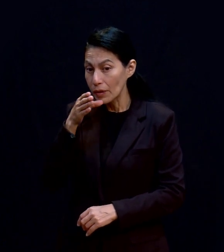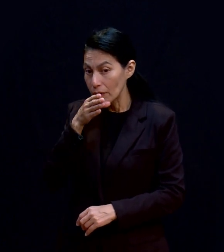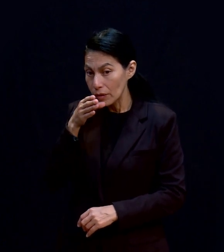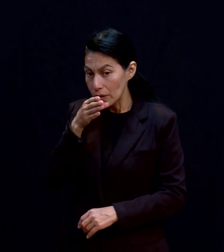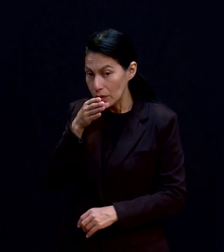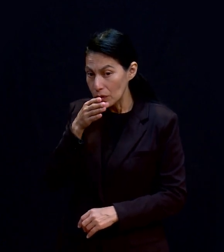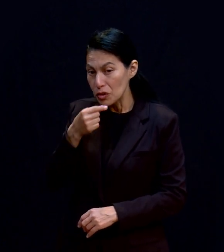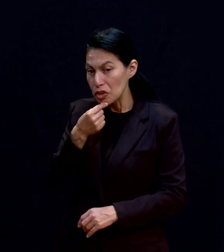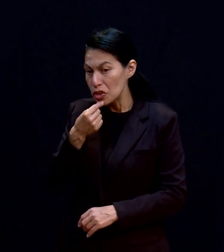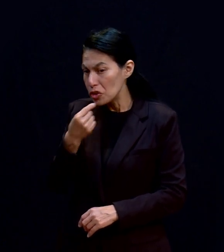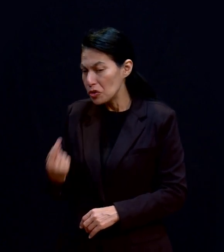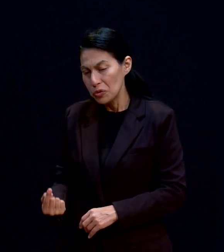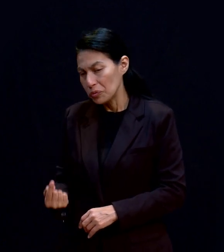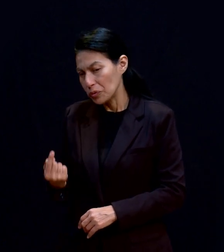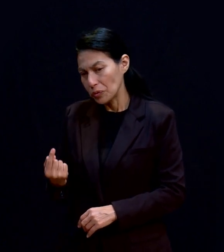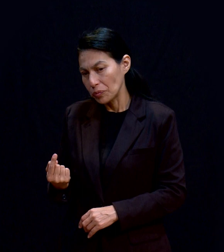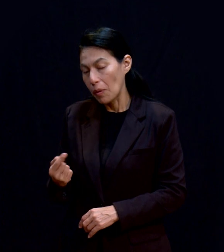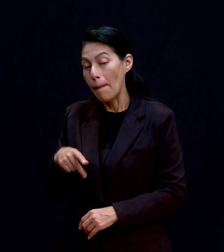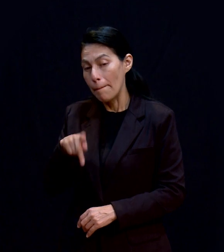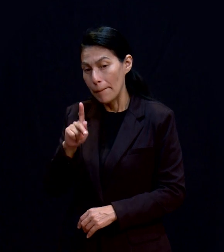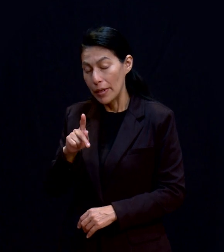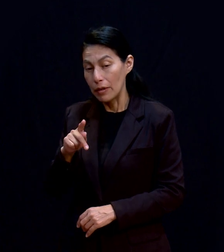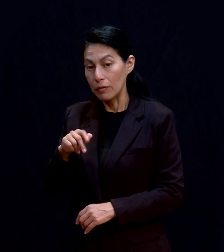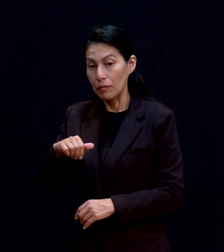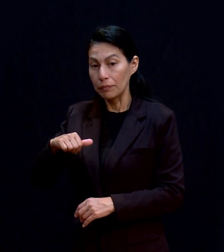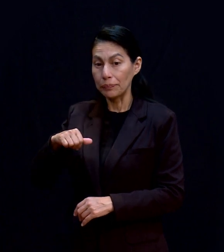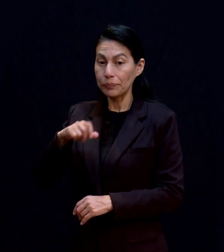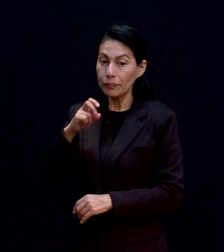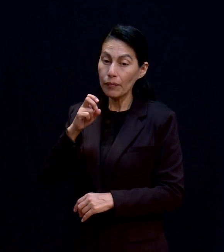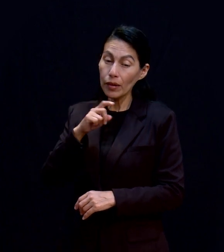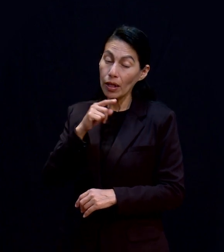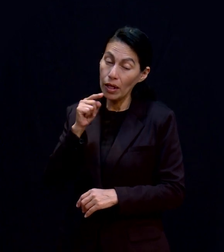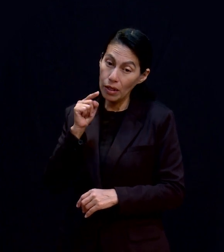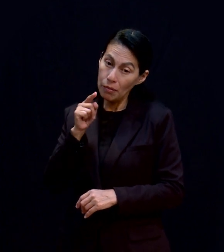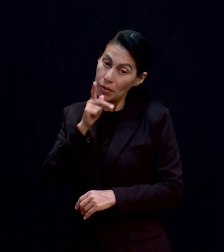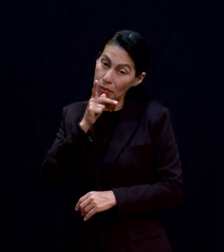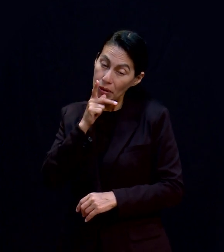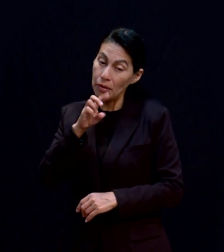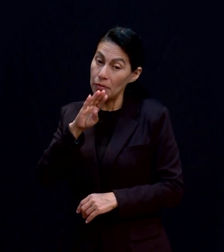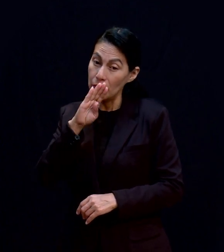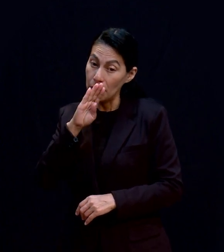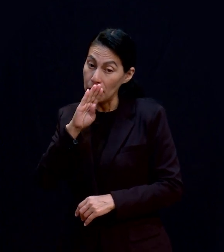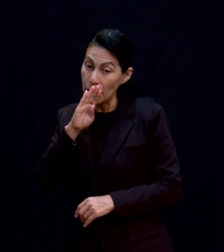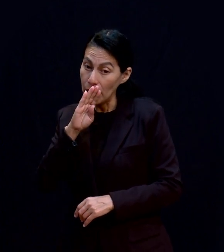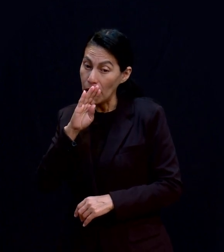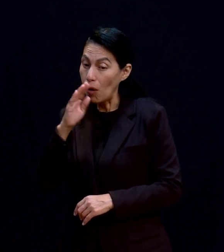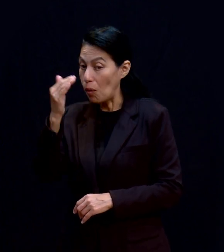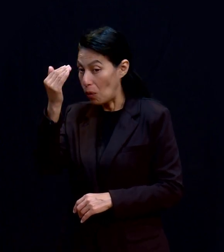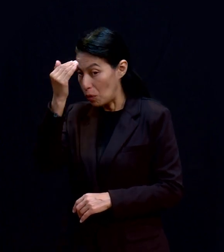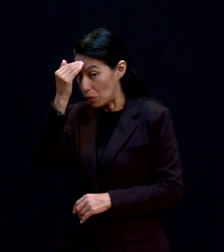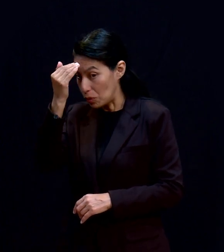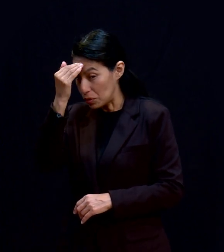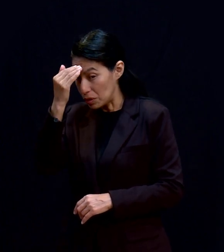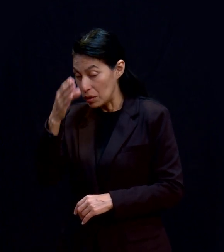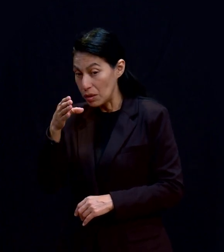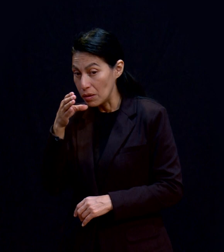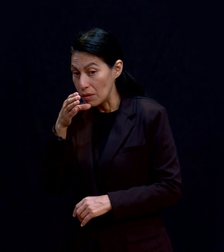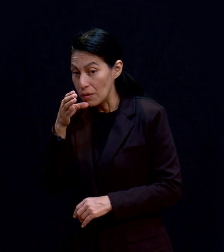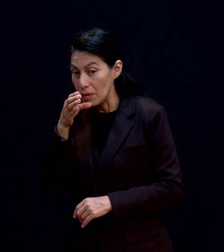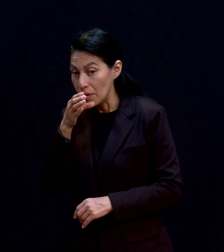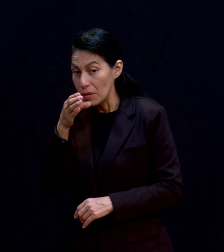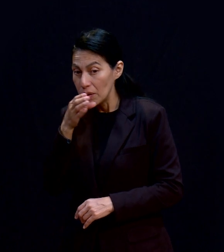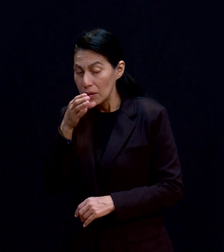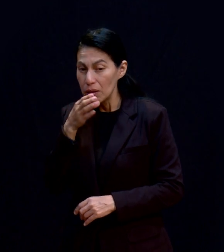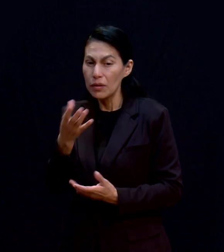tuvieron la misma oportunidad sin embargo gracias a dios cuando ellos conocen el evangelio se